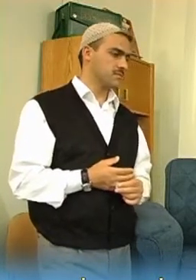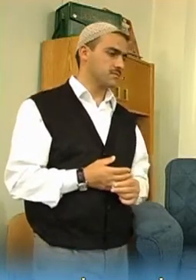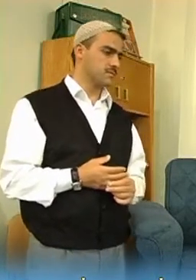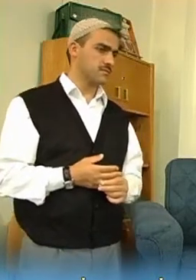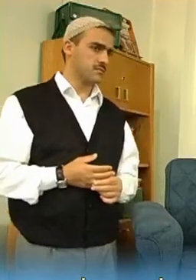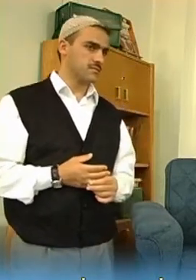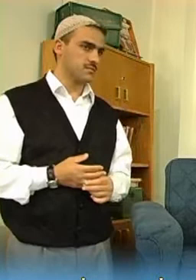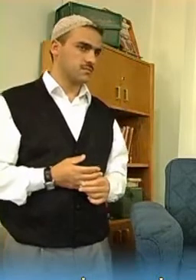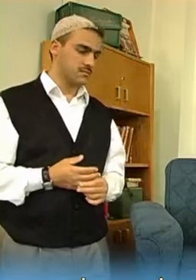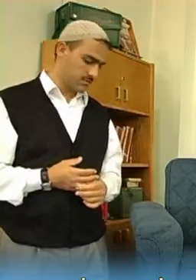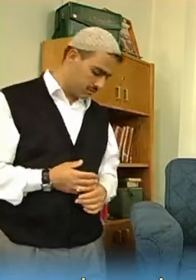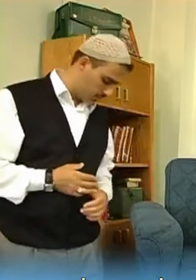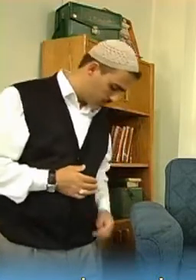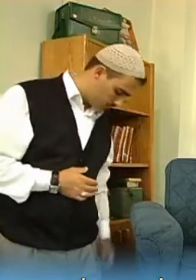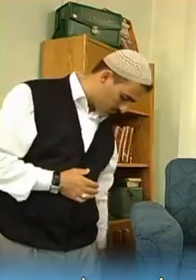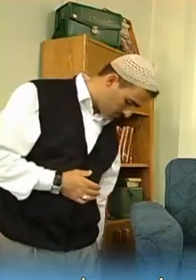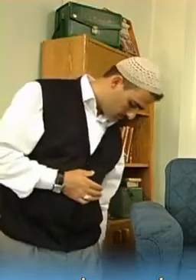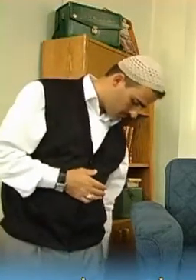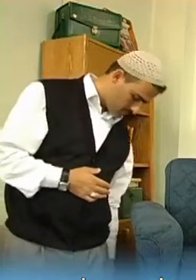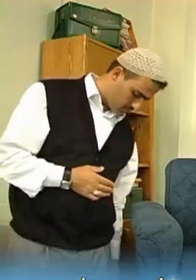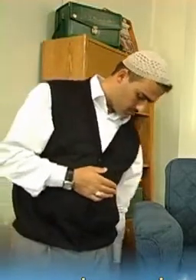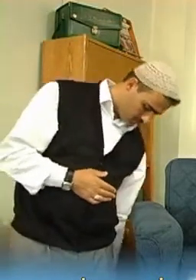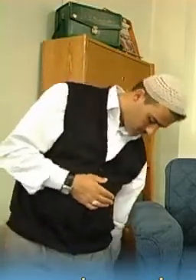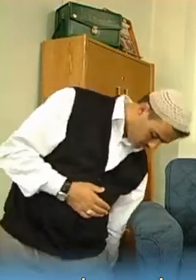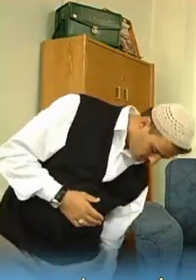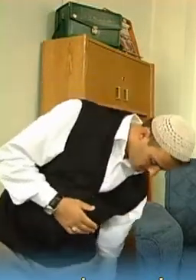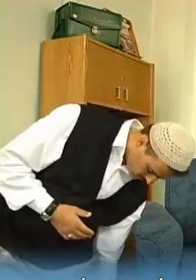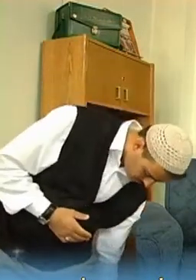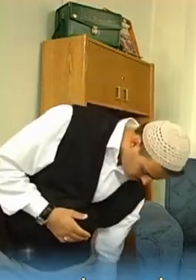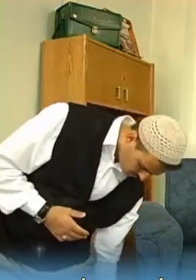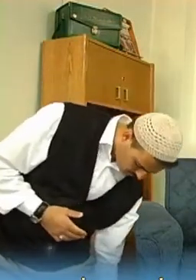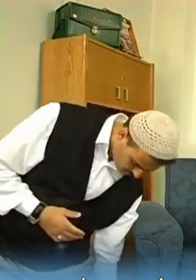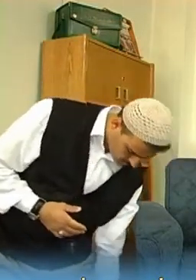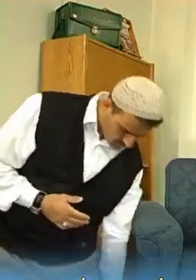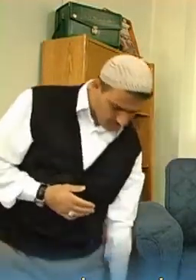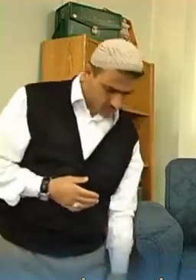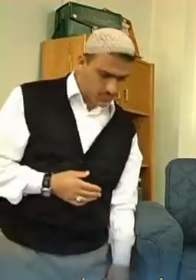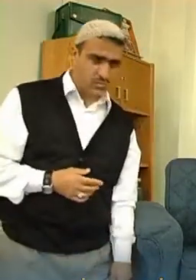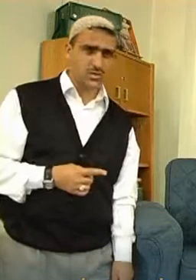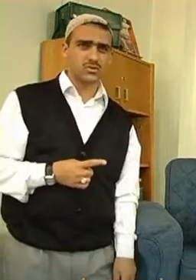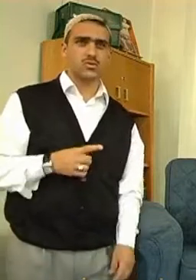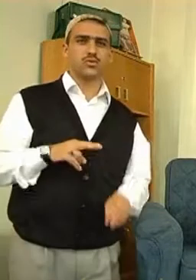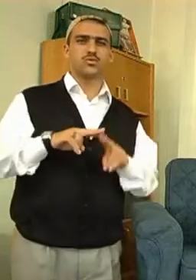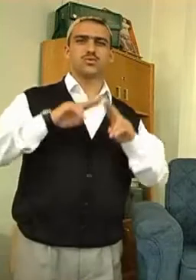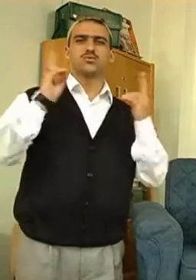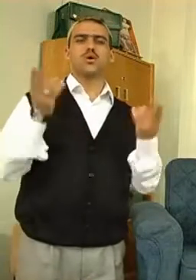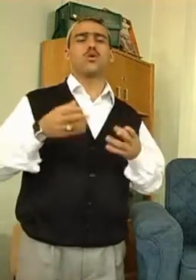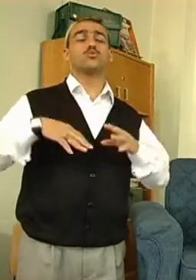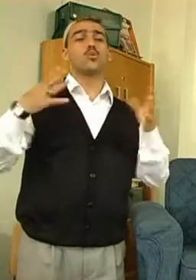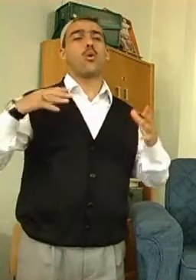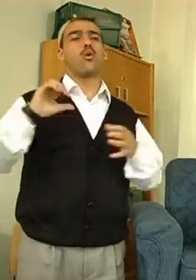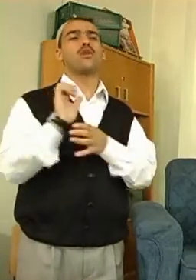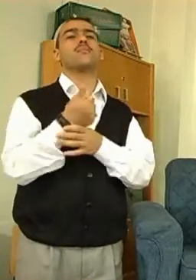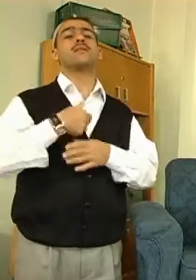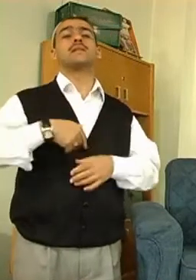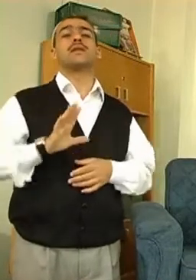veriyor. Şehzade Şirazi ne buyuruyor? Dünya öyle meta değil ki bir niza değsin diyor. Dünya öyle bir meta,